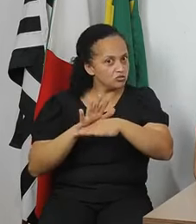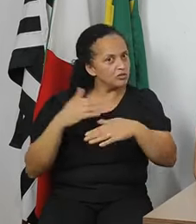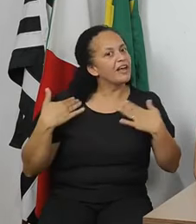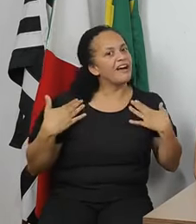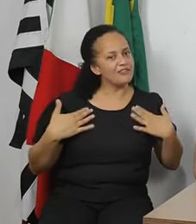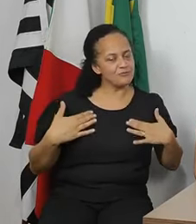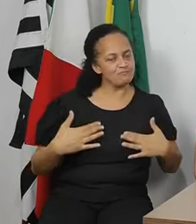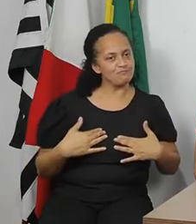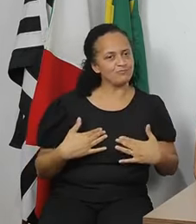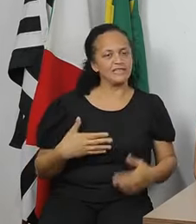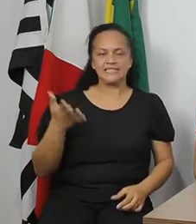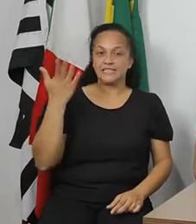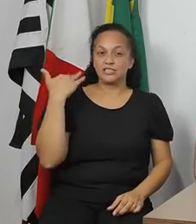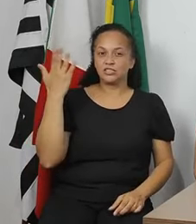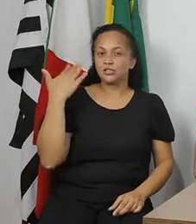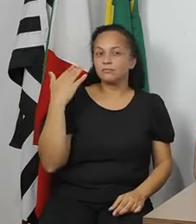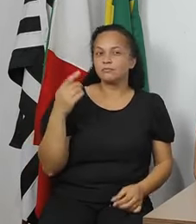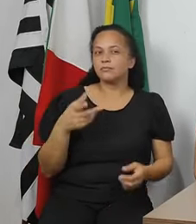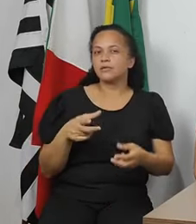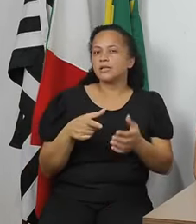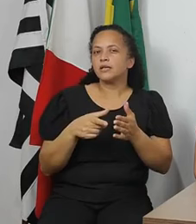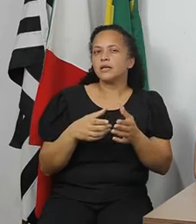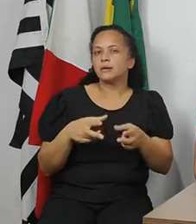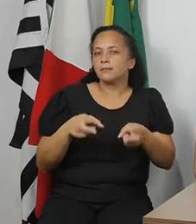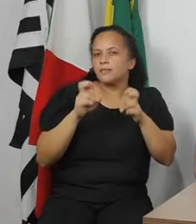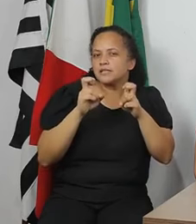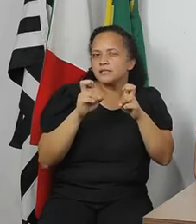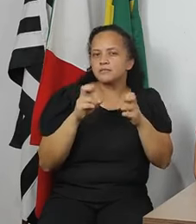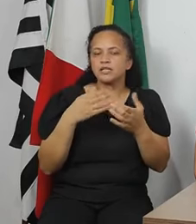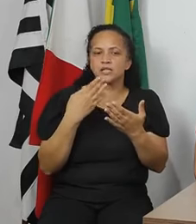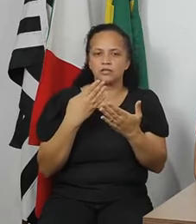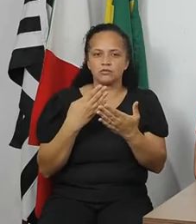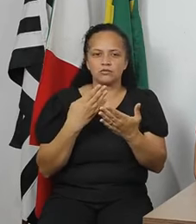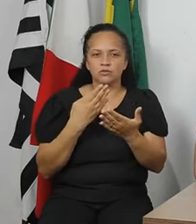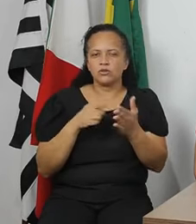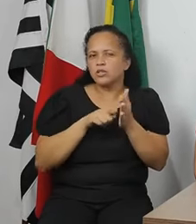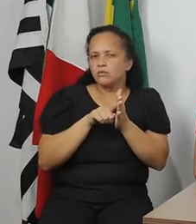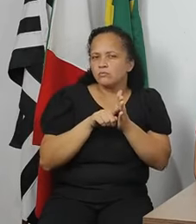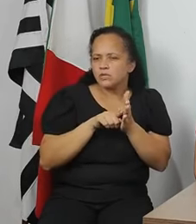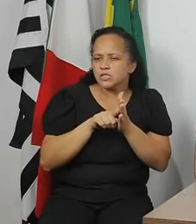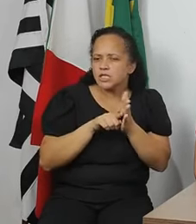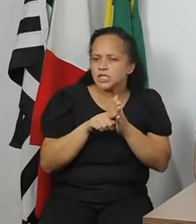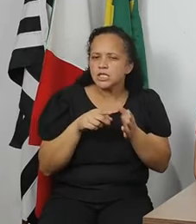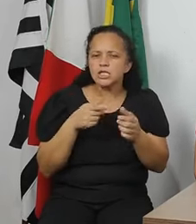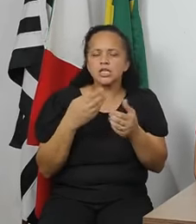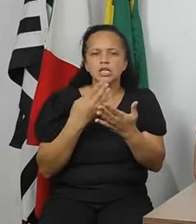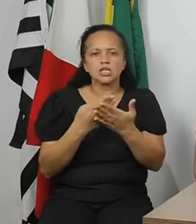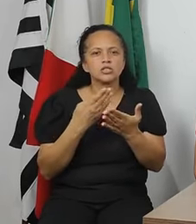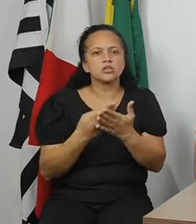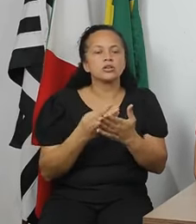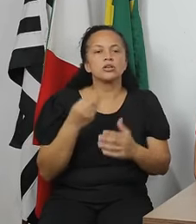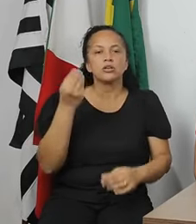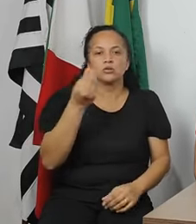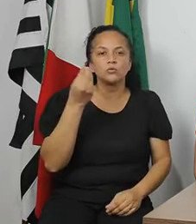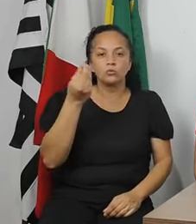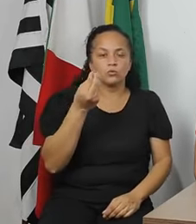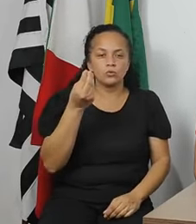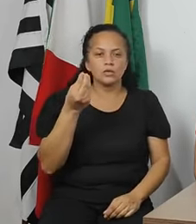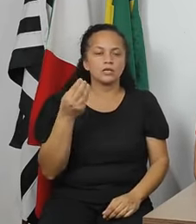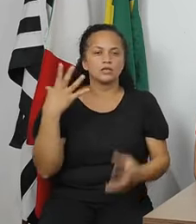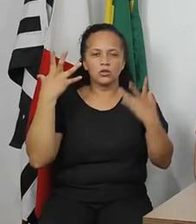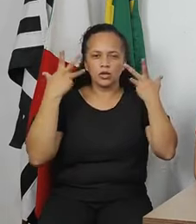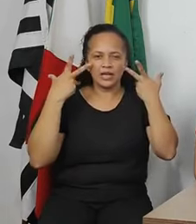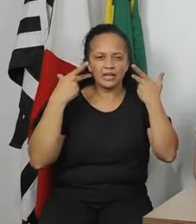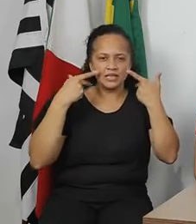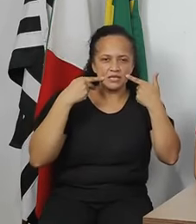faziam um estudo e notavam que os animais, quando estão doentes, o que eles fazem? Eles param de comer. Você, quando tem